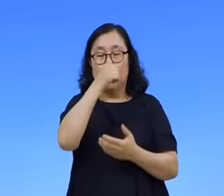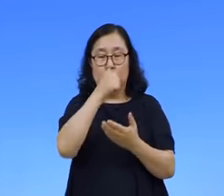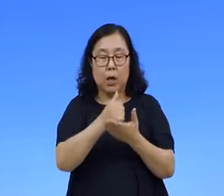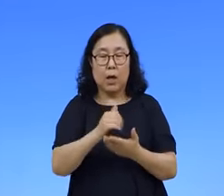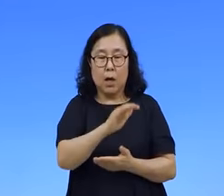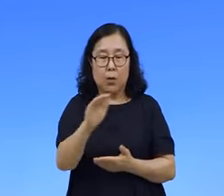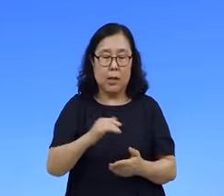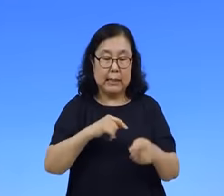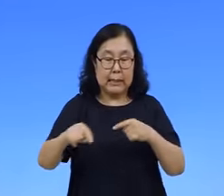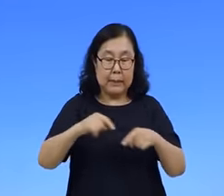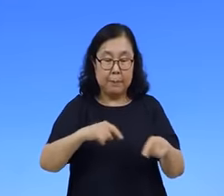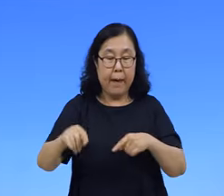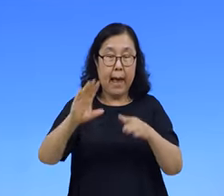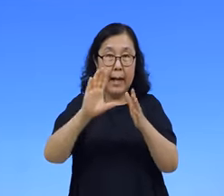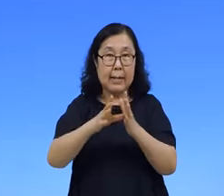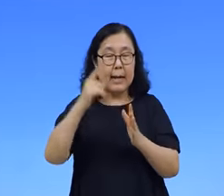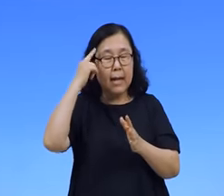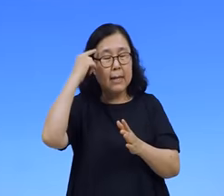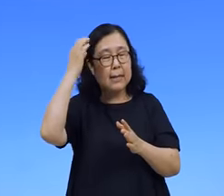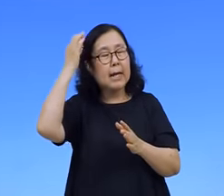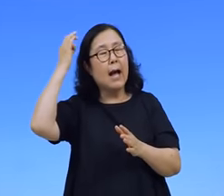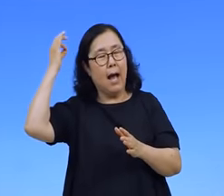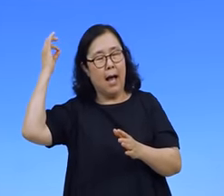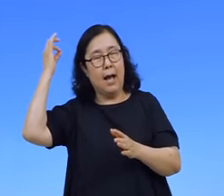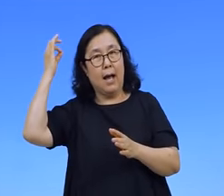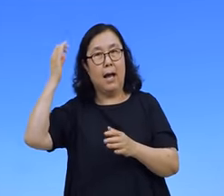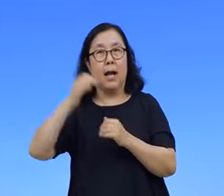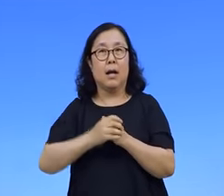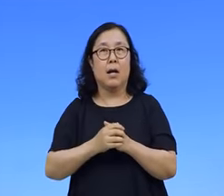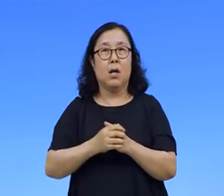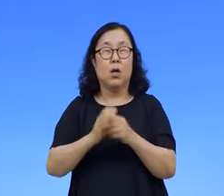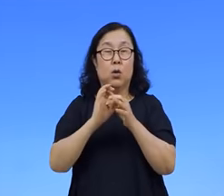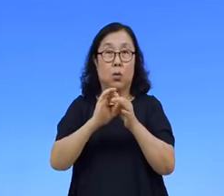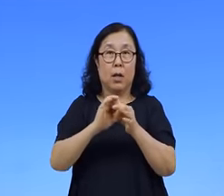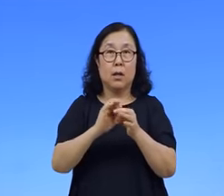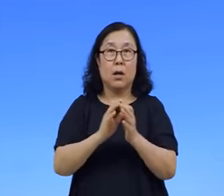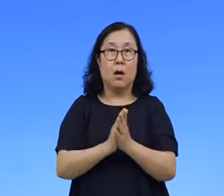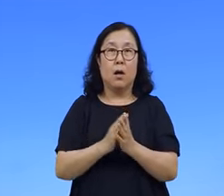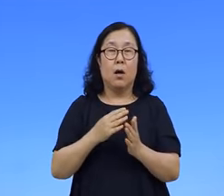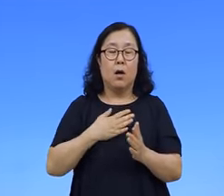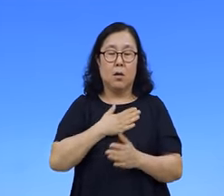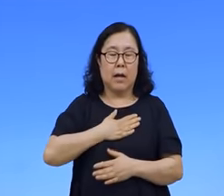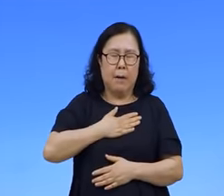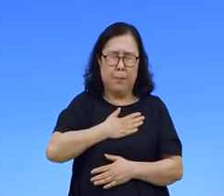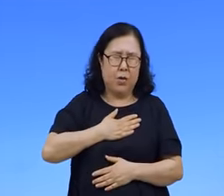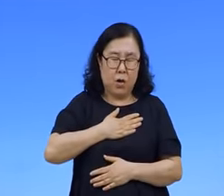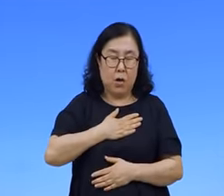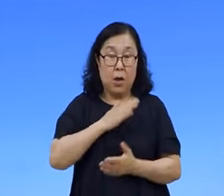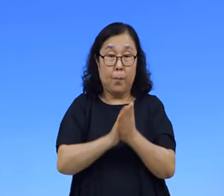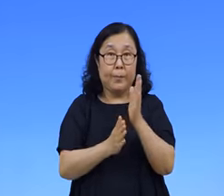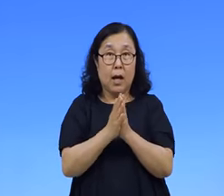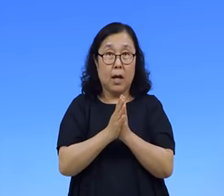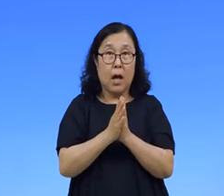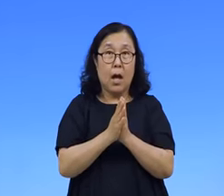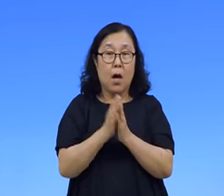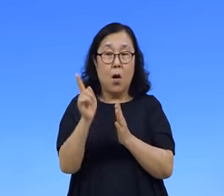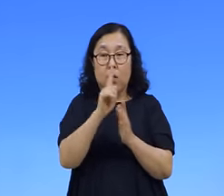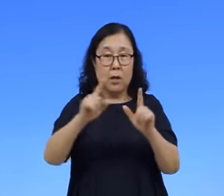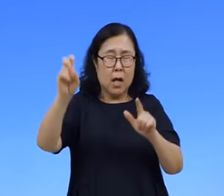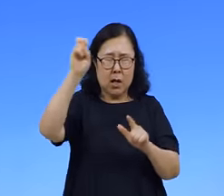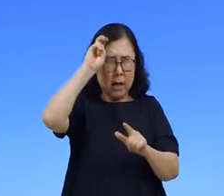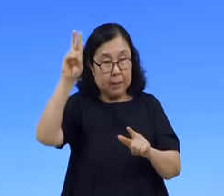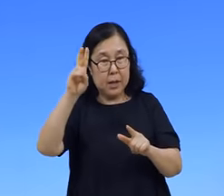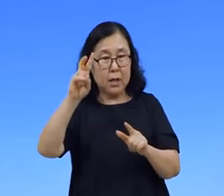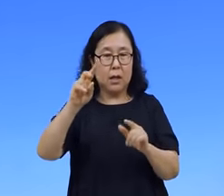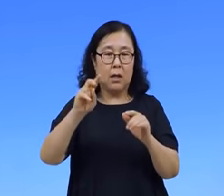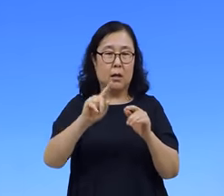죄가 우리를 지배하는데 상상력을 통해, 그래서 아무런 감정이 없다가 갑자기 그냥 불쑥 생각이